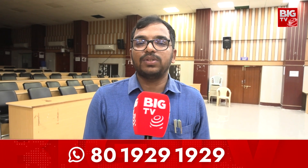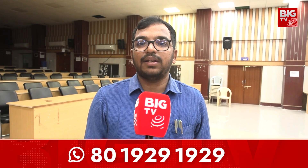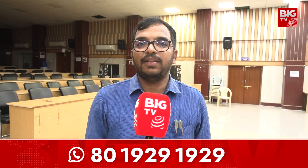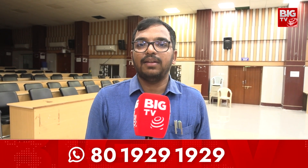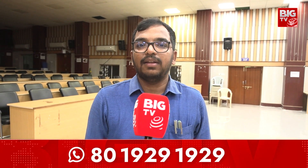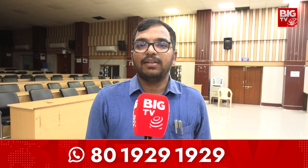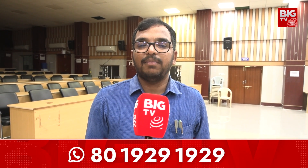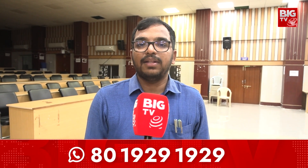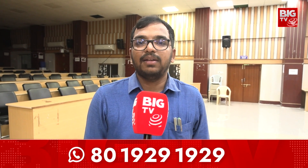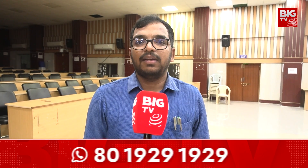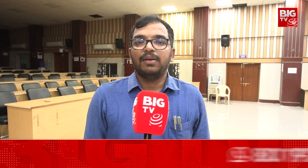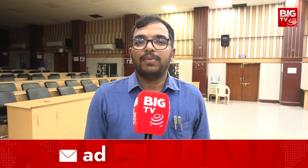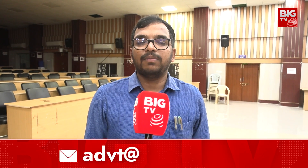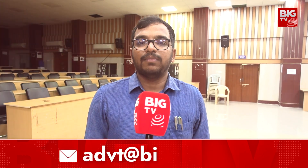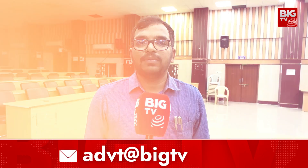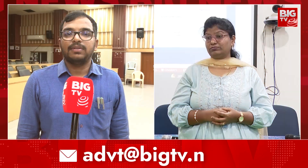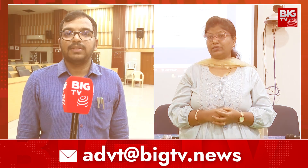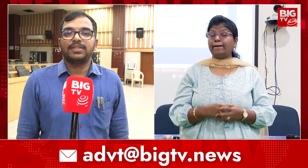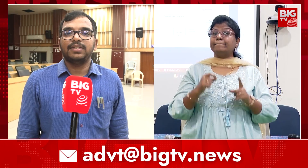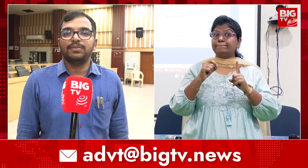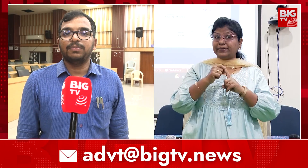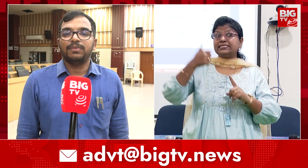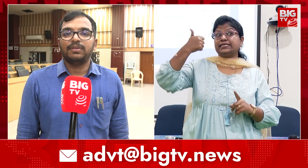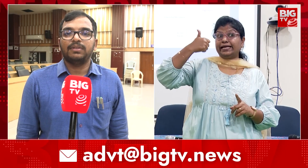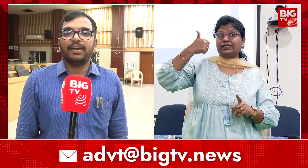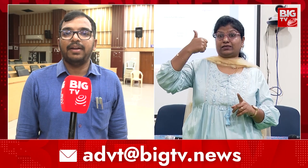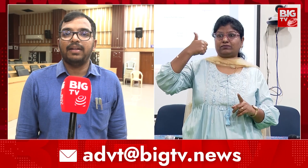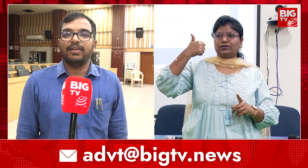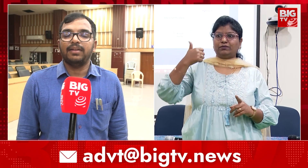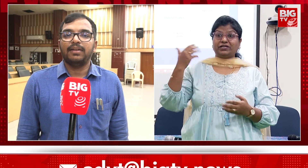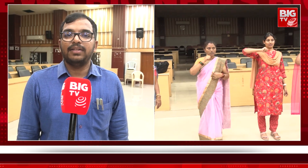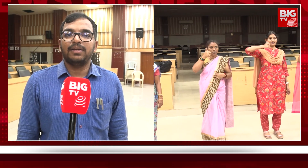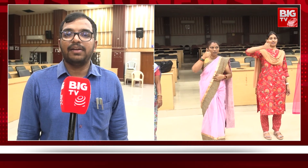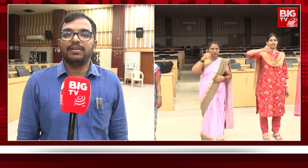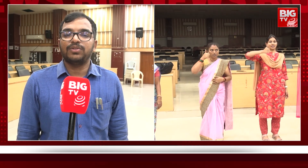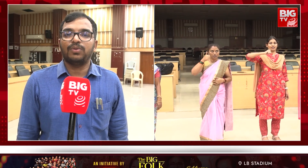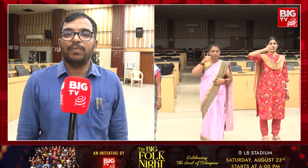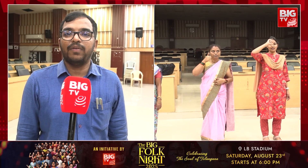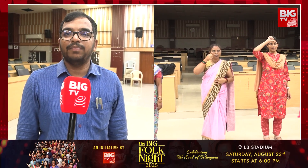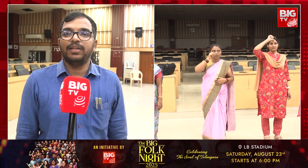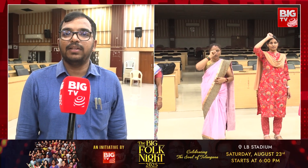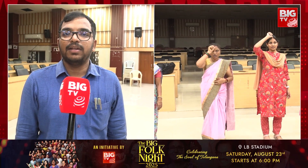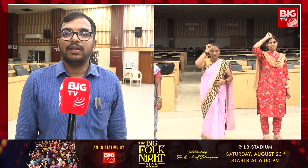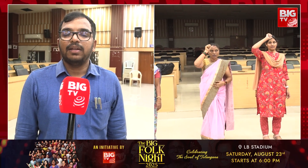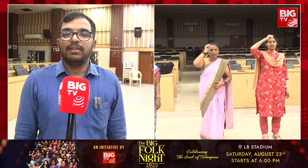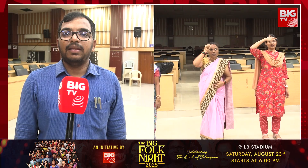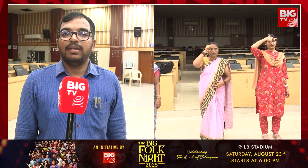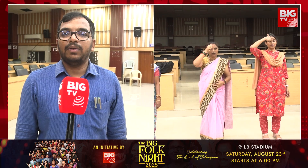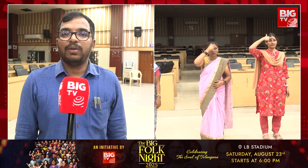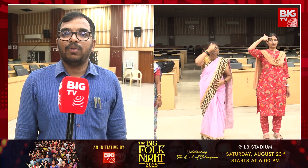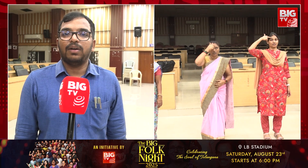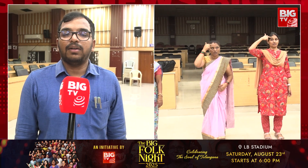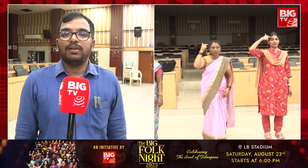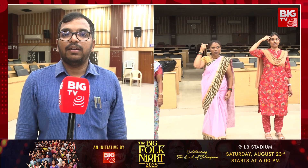లాంగ్వేజ్ కోర్స్ అనేది దాని మీద మనం 6 days ట్రైనింగ్ అనేది రీజనల్ ట్రైనింగ్ ఇన్స్టిట్యూట్లో మనం ఇవ్వడం జరిగింది.